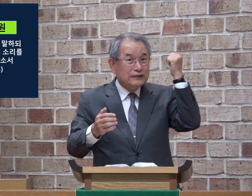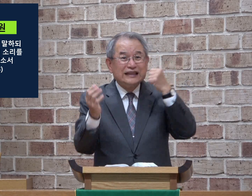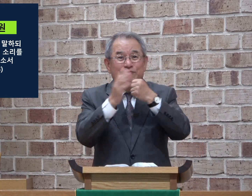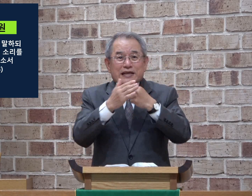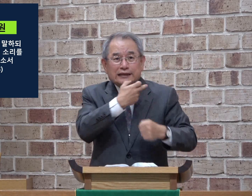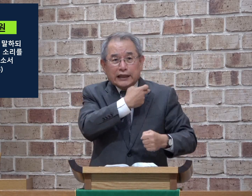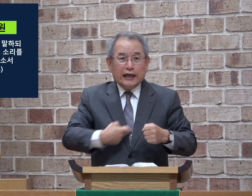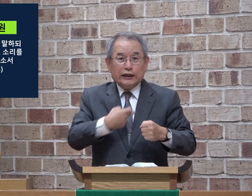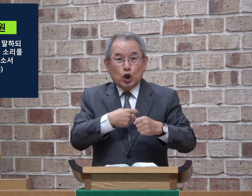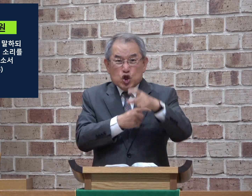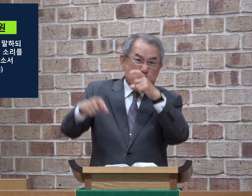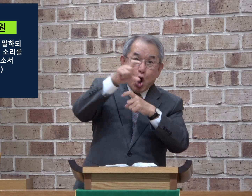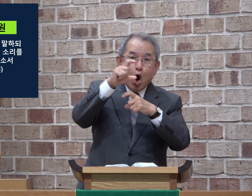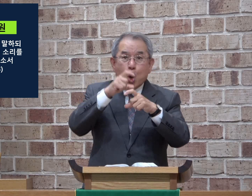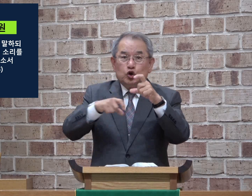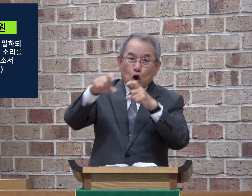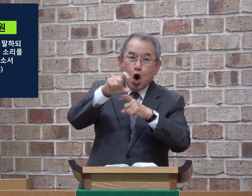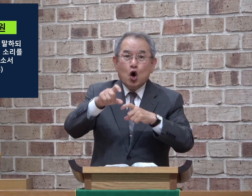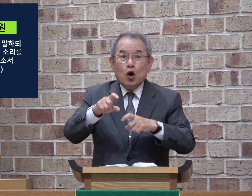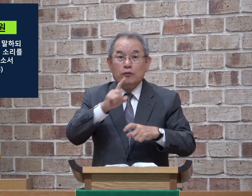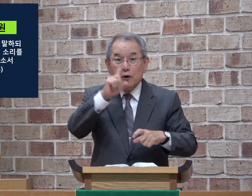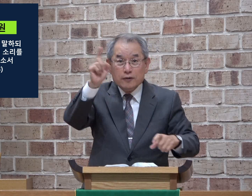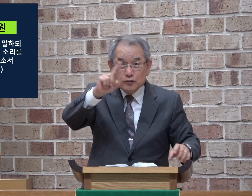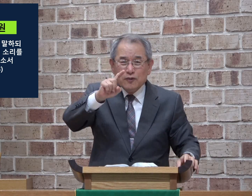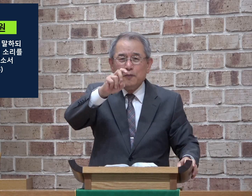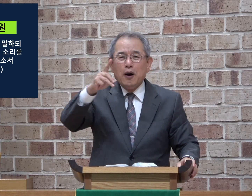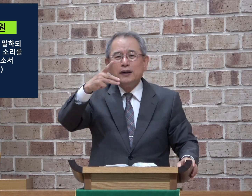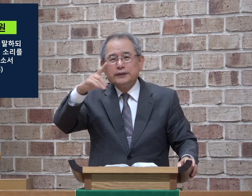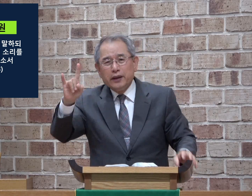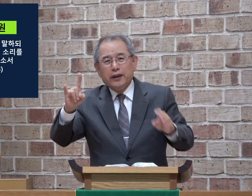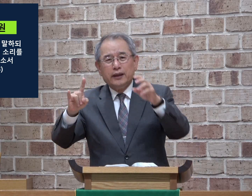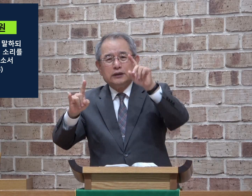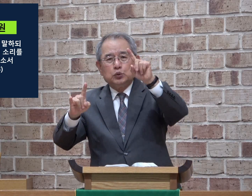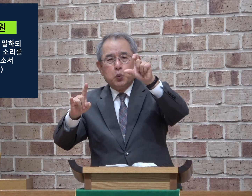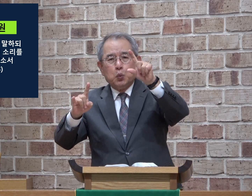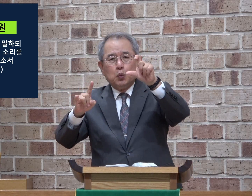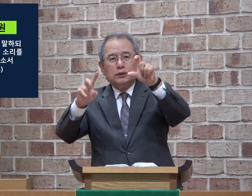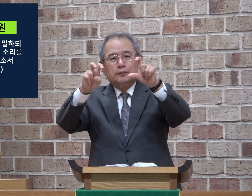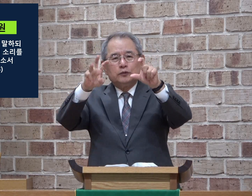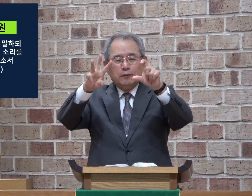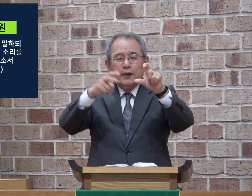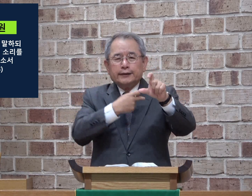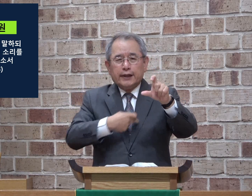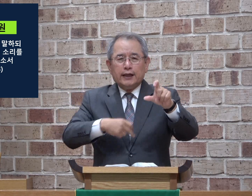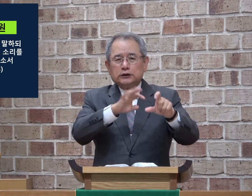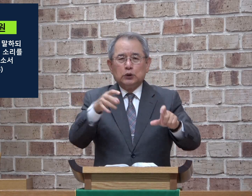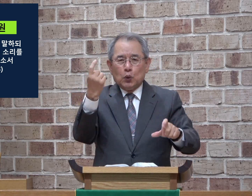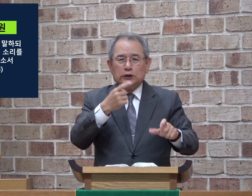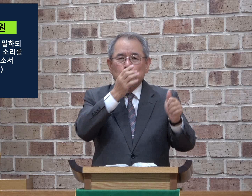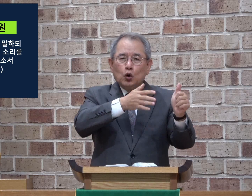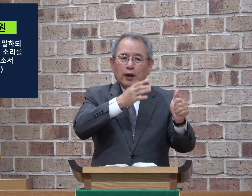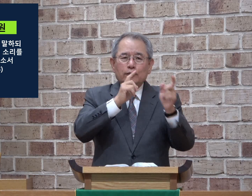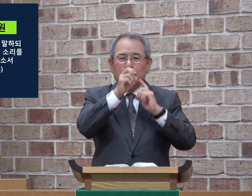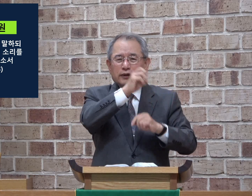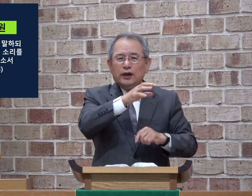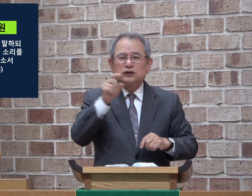그때 제자들은, 예수님이 외면하셨기에 제자들은 더, 마태복음 15장 23절에 제자들이 와서 청하여